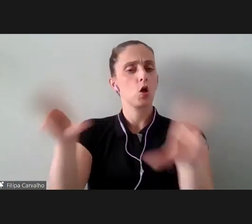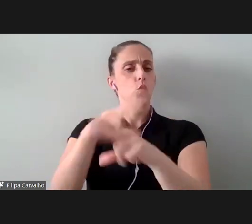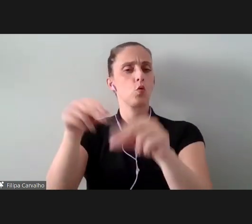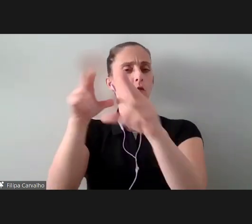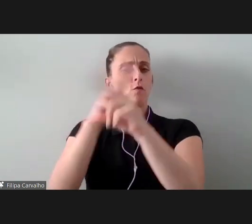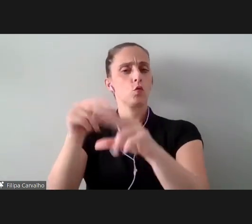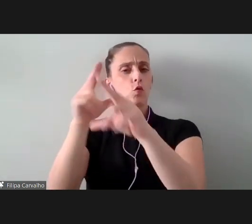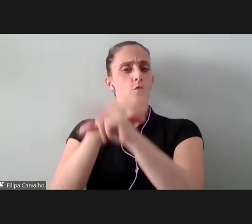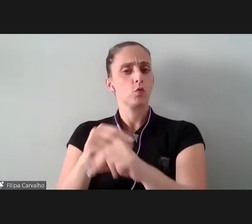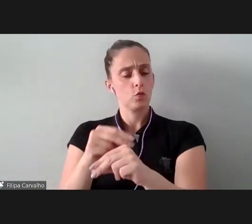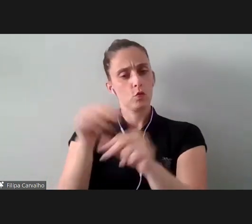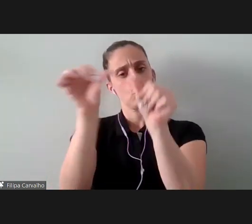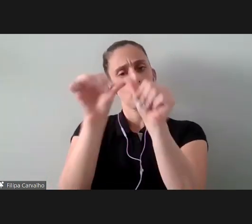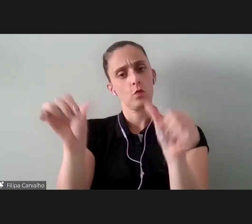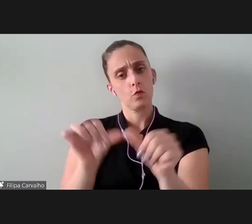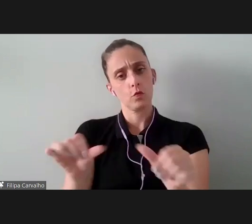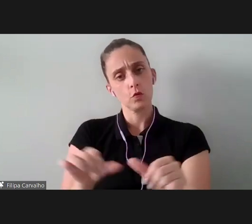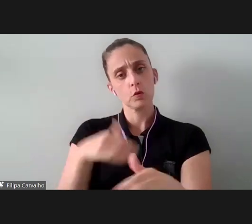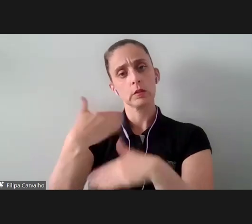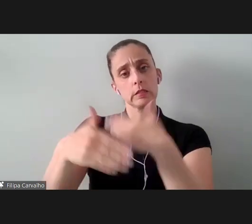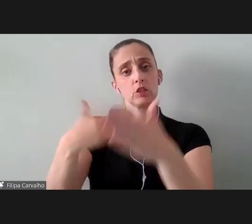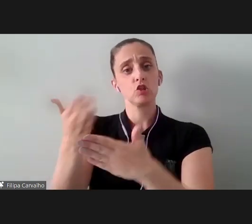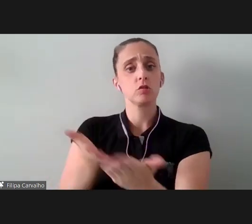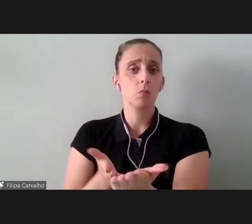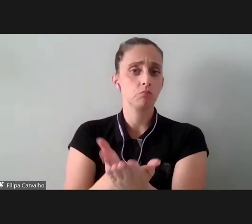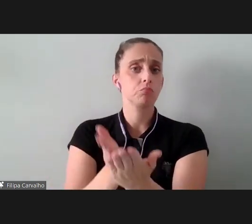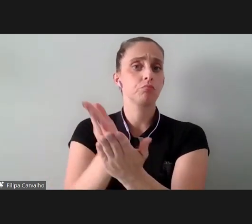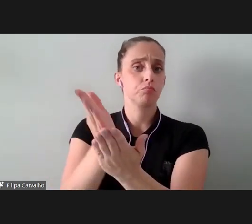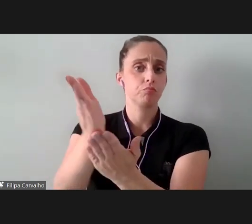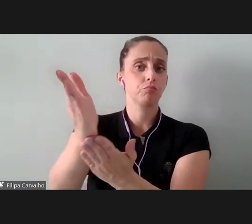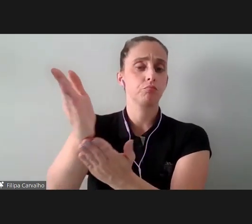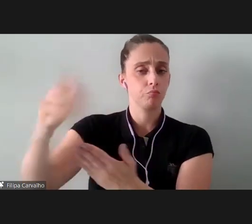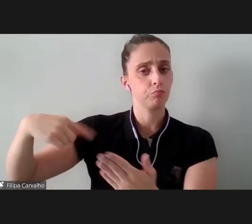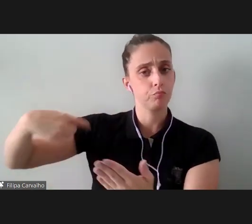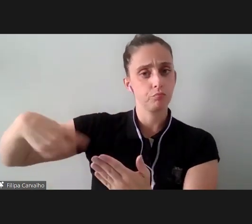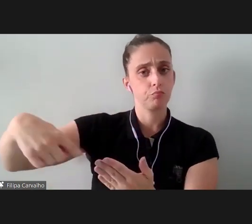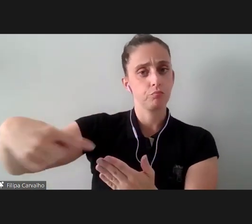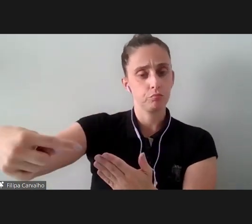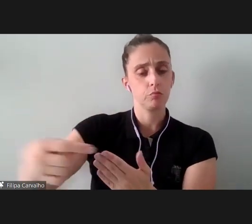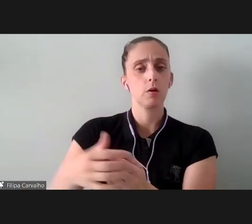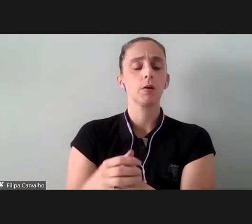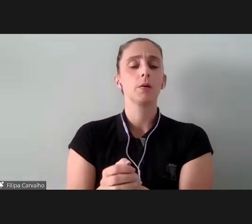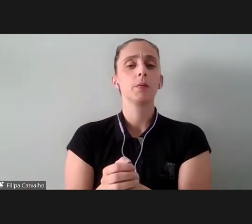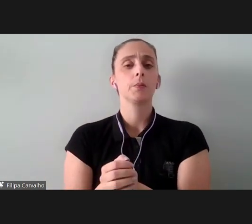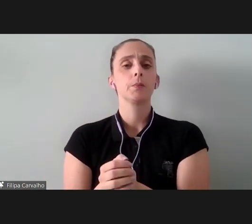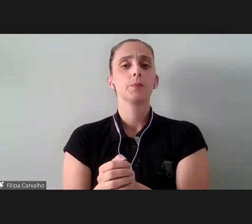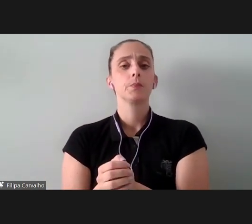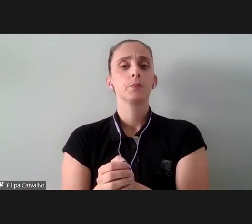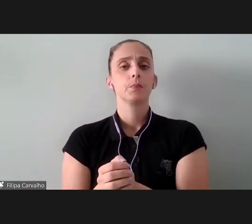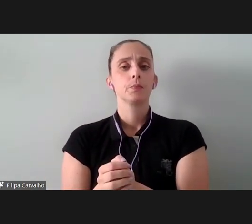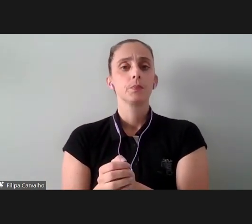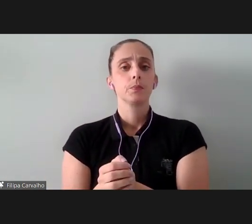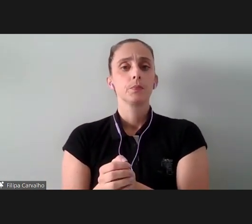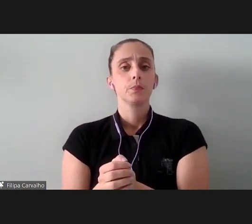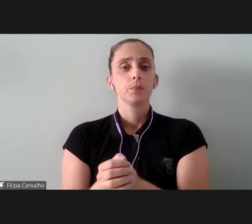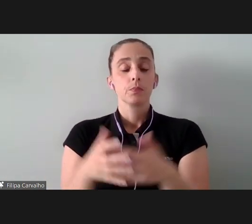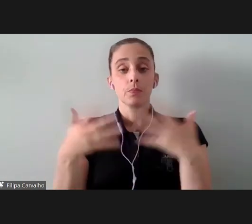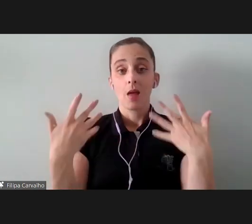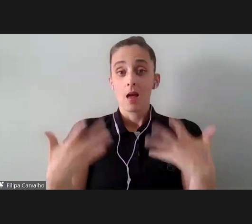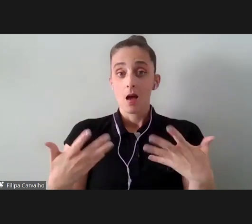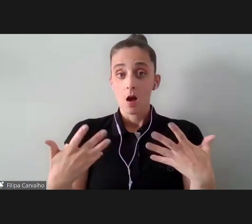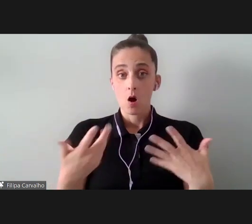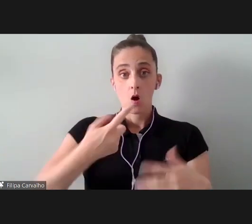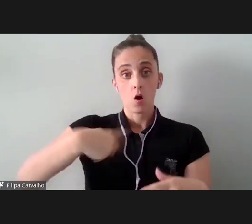de capacitação de forma sistemática e contínua. E por agora